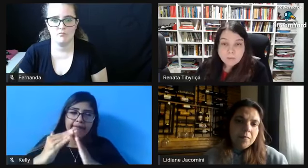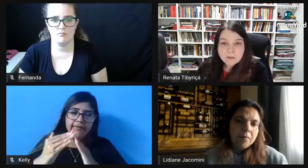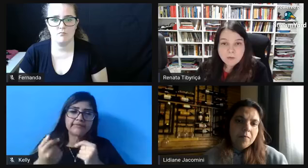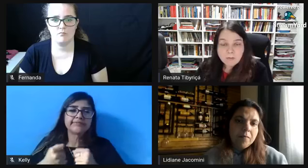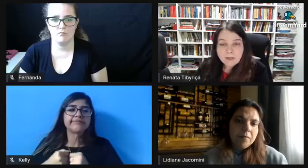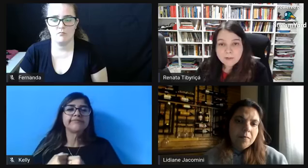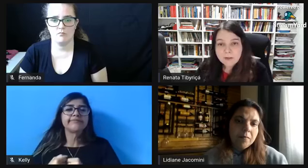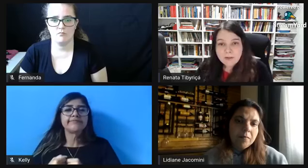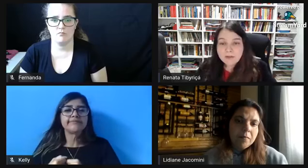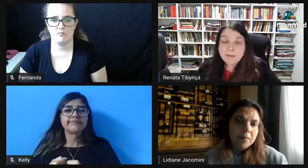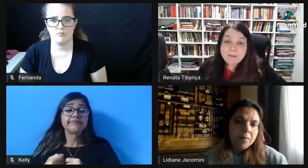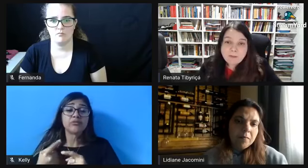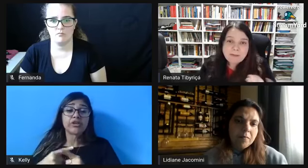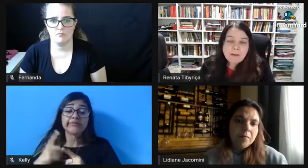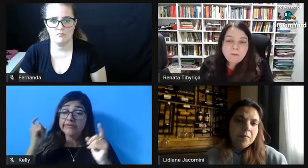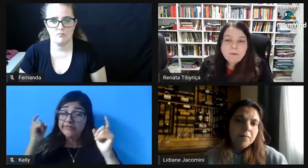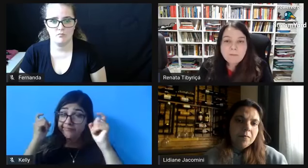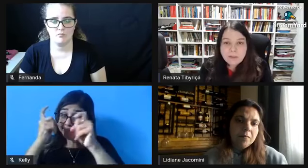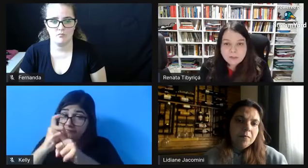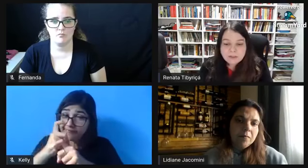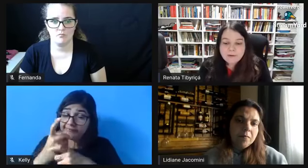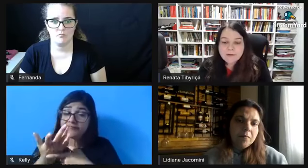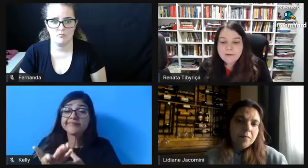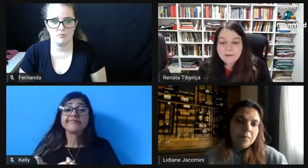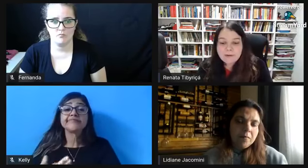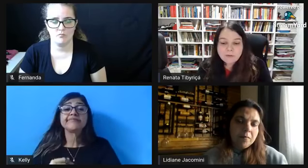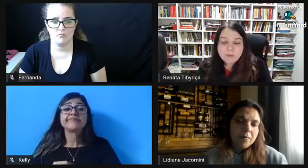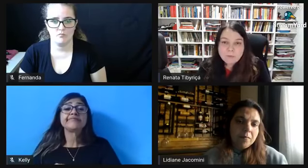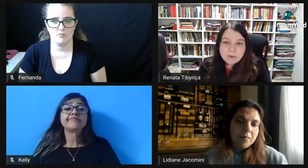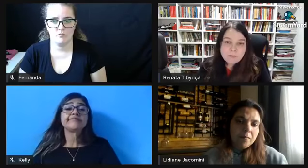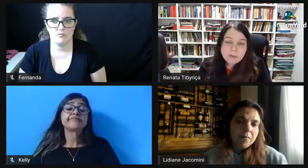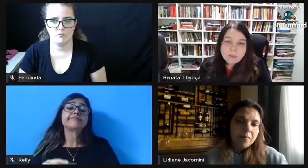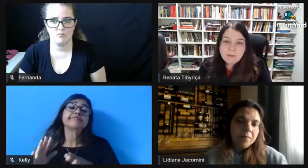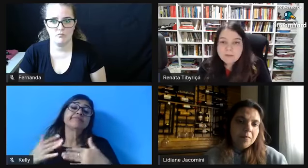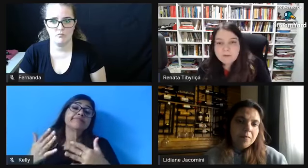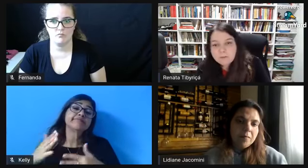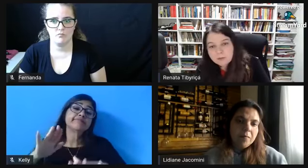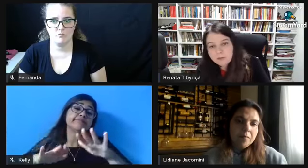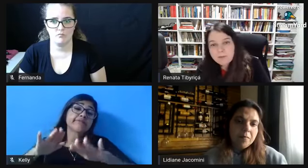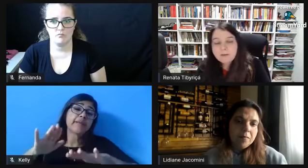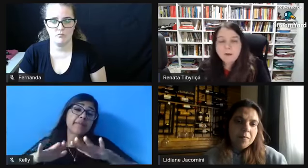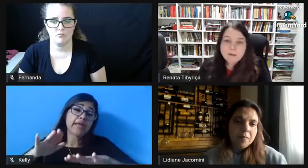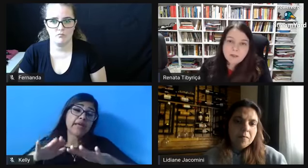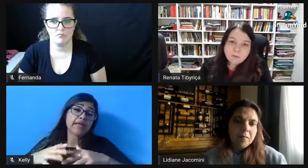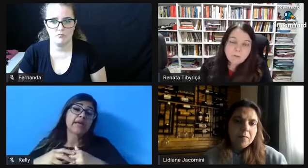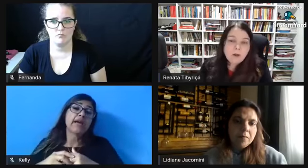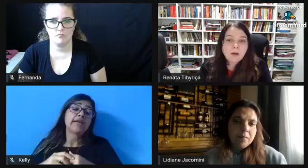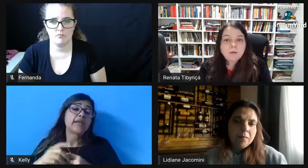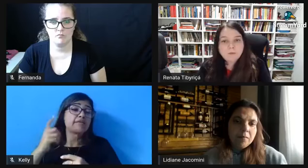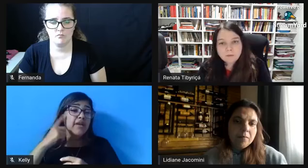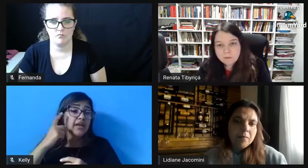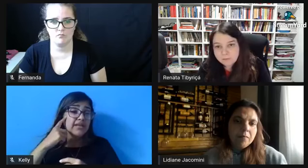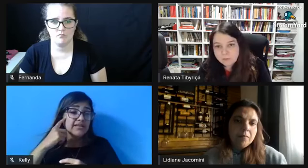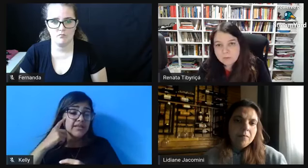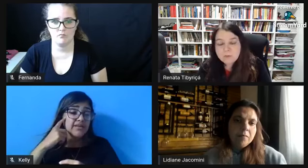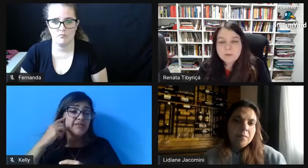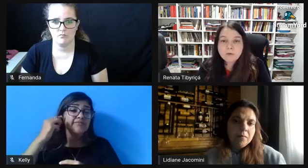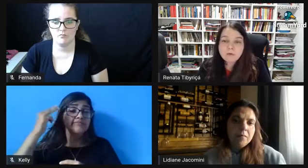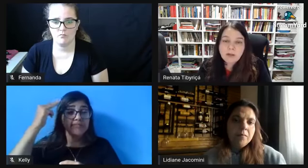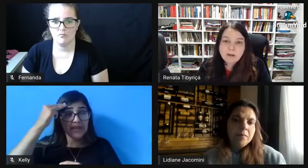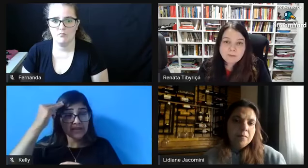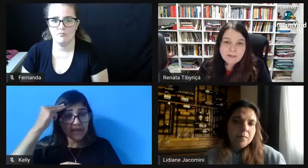algo muito mais complexo. E aí vai depender, obviamente, do tipo de impedimento, se tem impedimento mental, intelectual,